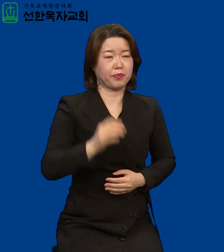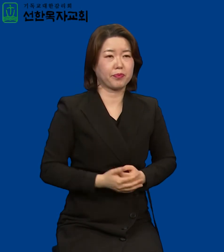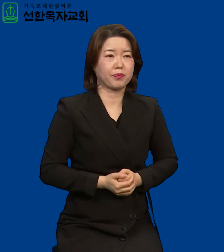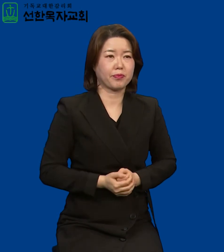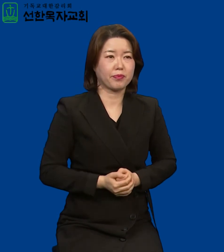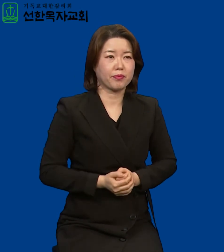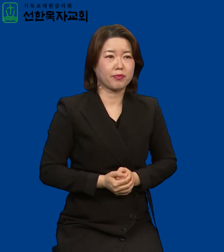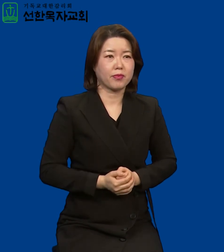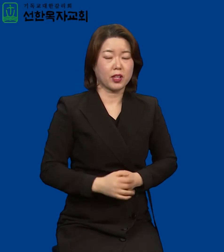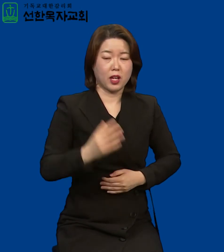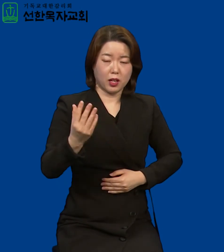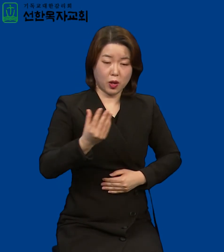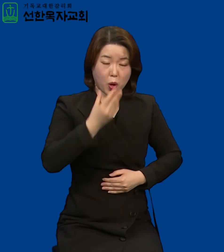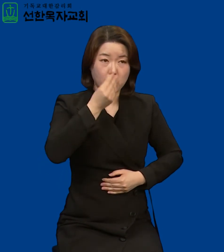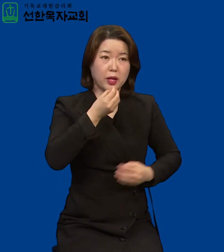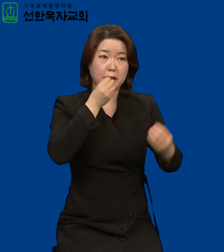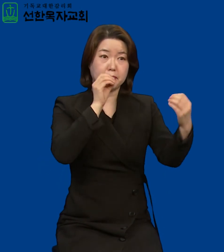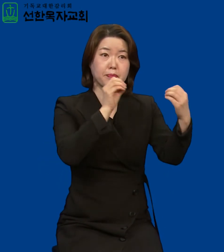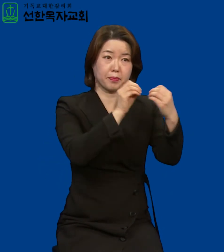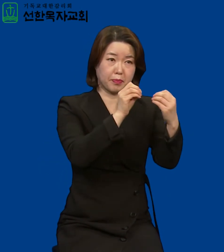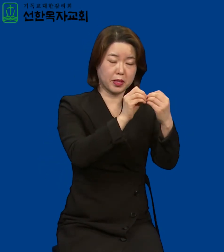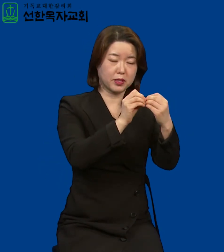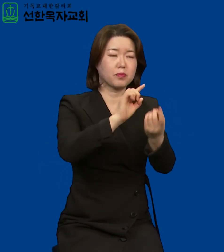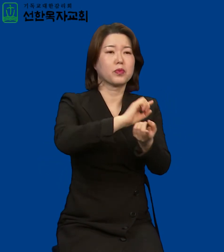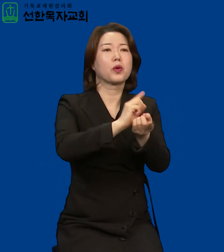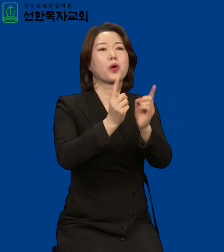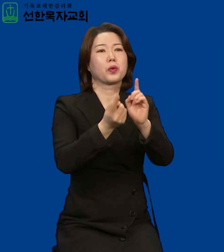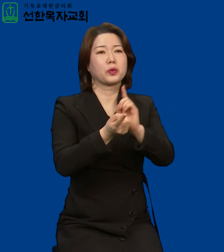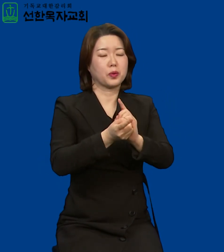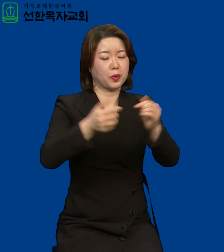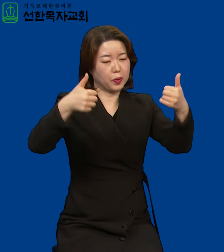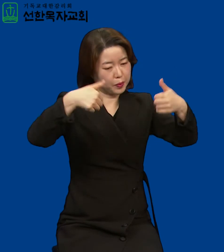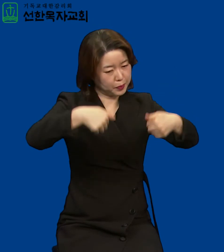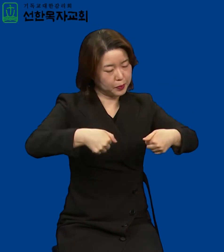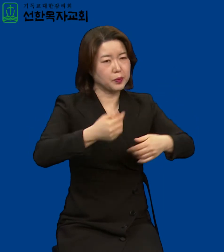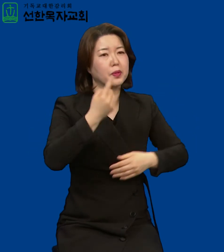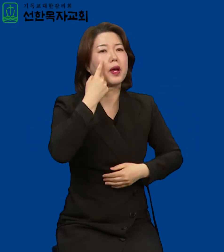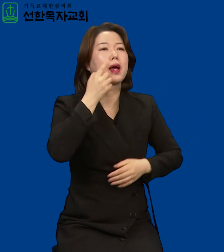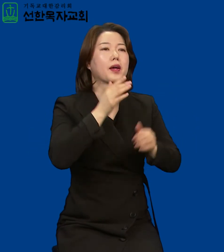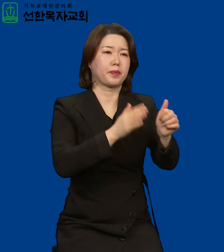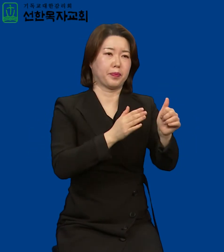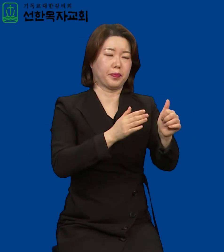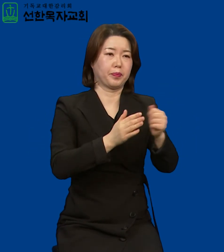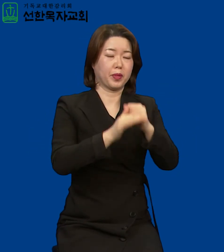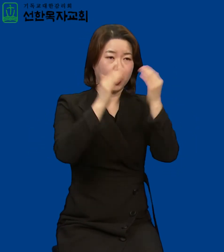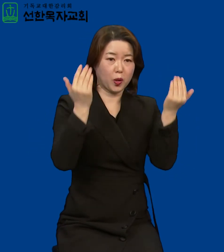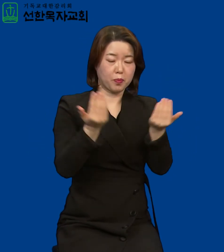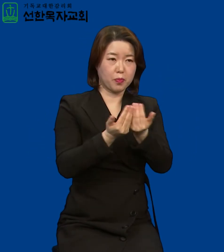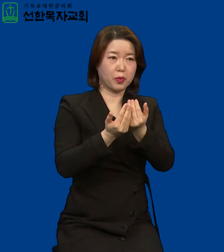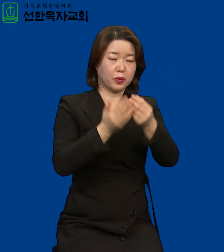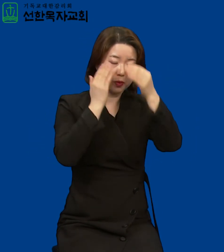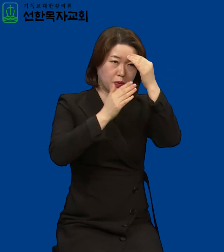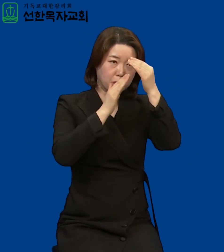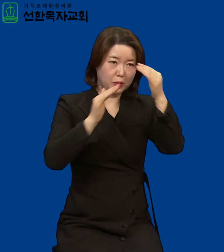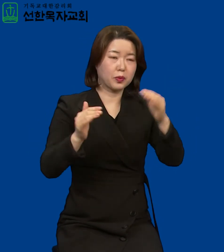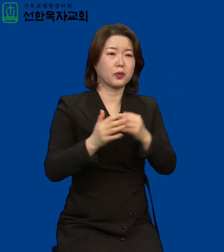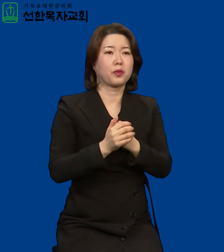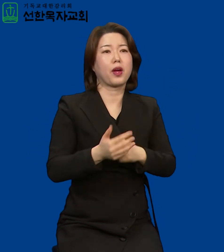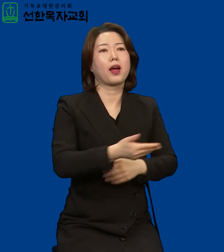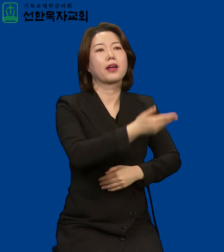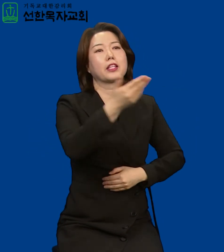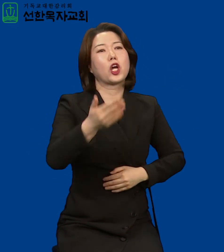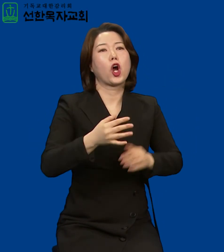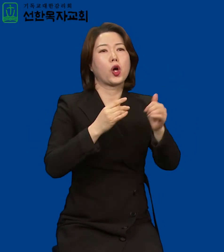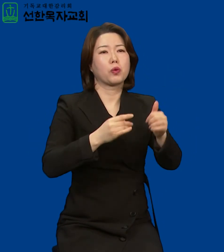것입니다. 거룩한 입맞춤으로 서로 인사하십시오. 모든 성도가